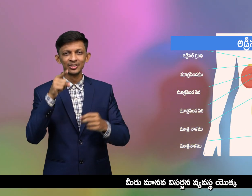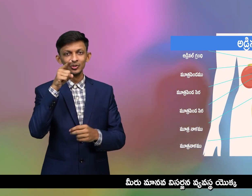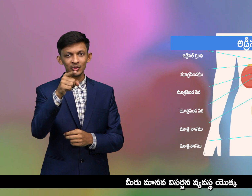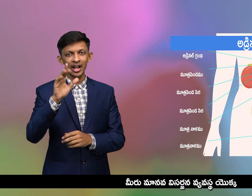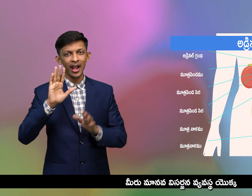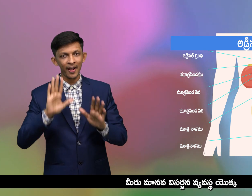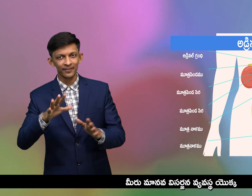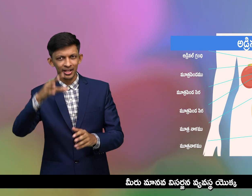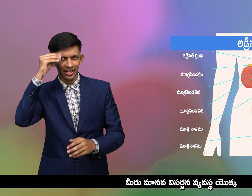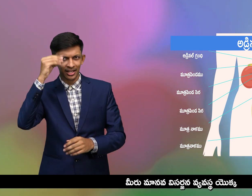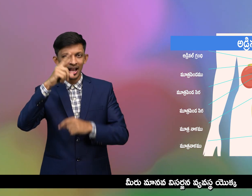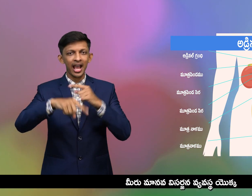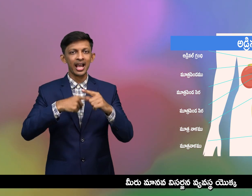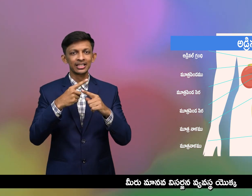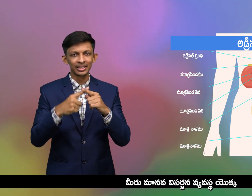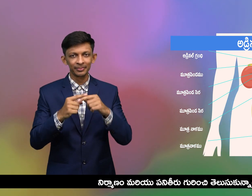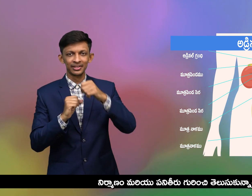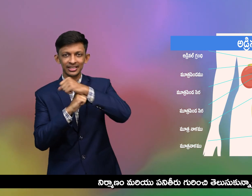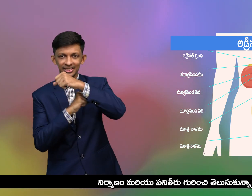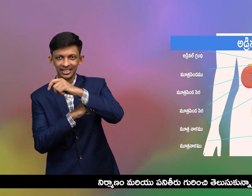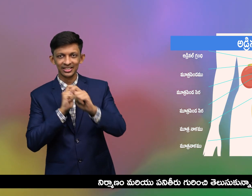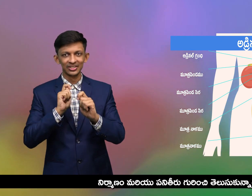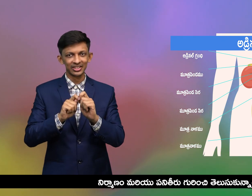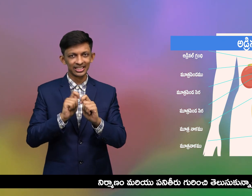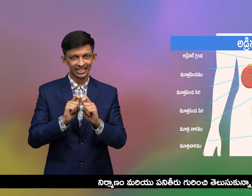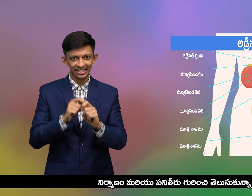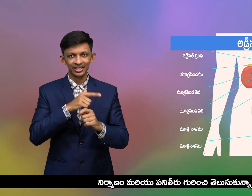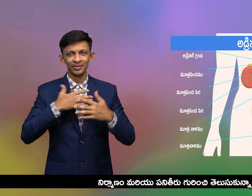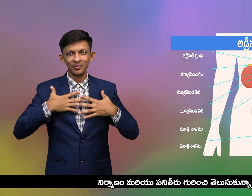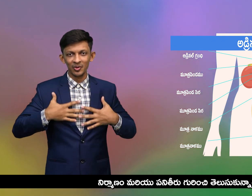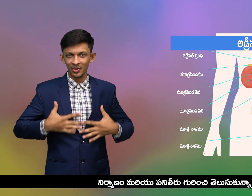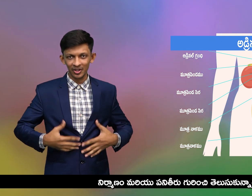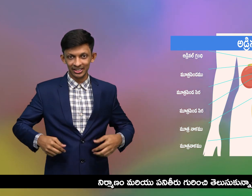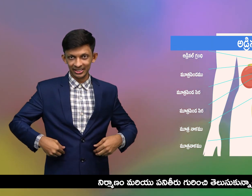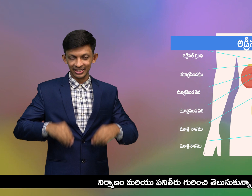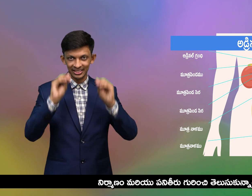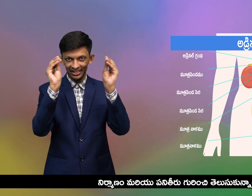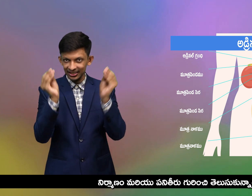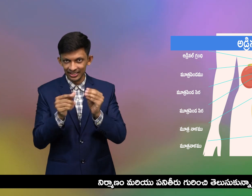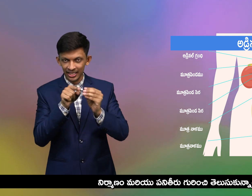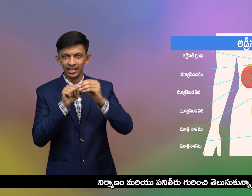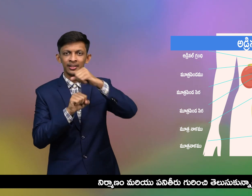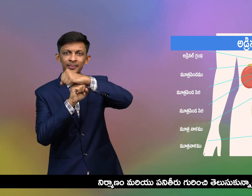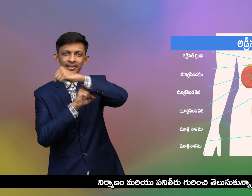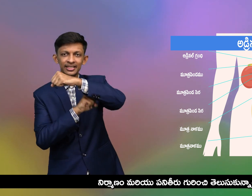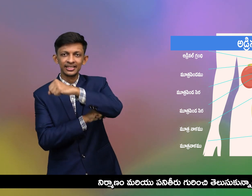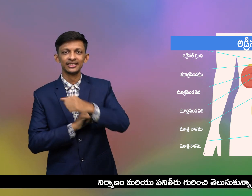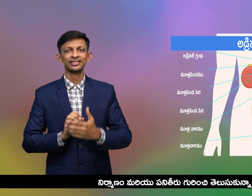are మానవ doing good. విసర్జన వ్యవస్థ యొక్క నిర్మాణం In the మరియు previous పనితీరు topic, గురించి you have తెలుసుకున్నారు. learned about the structure